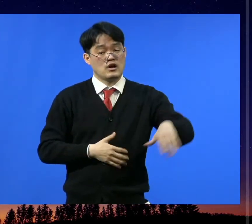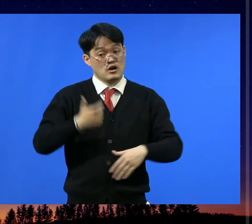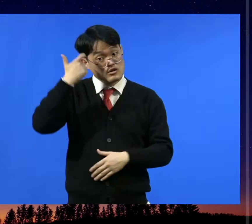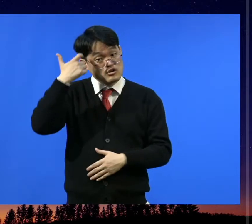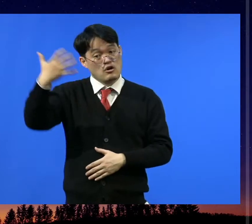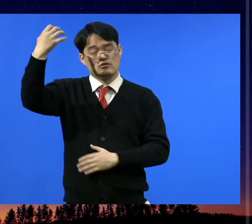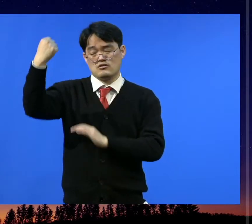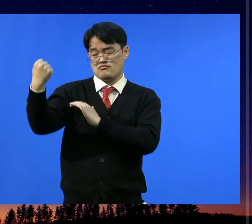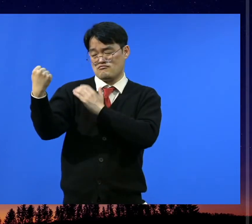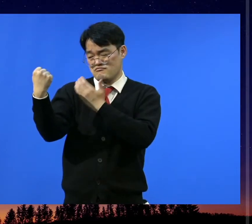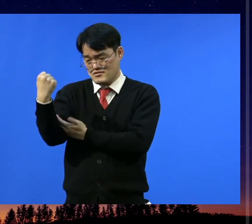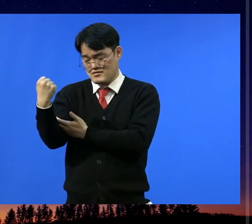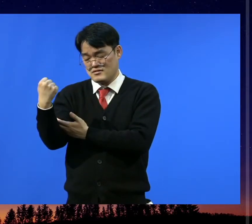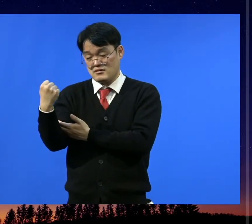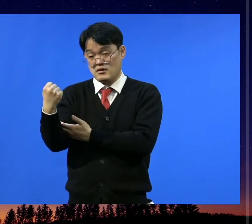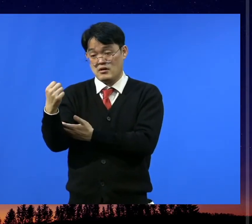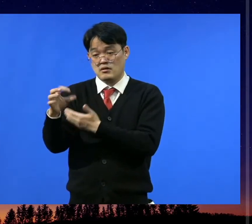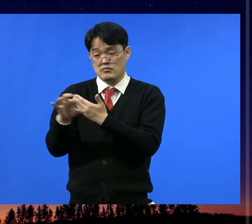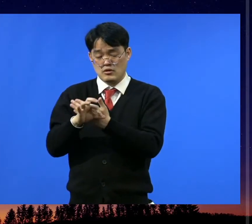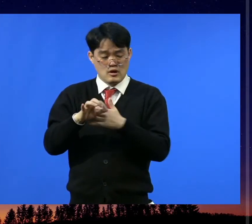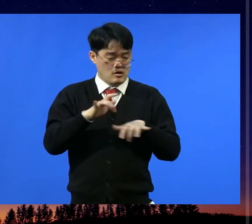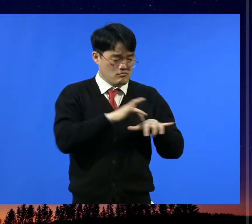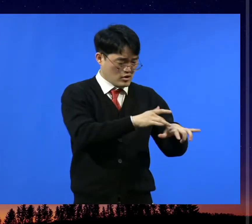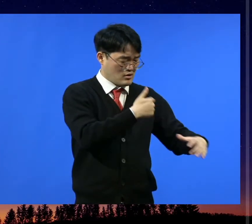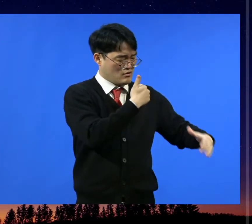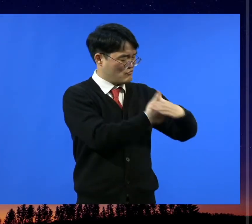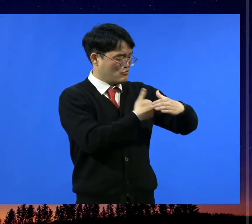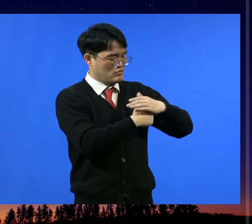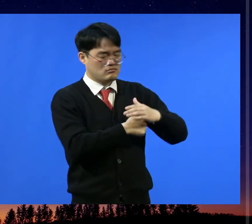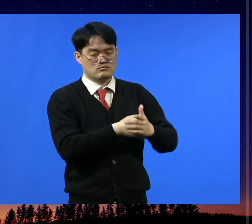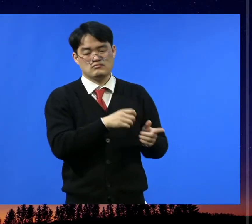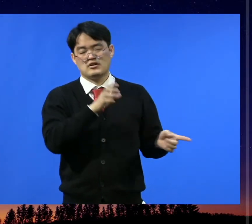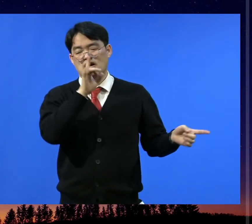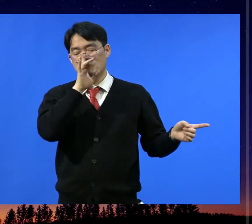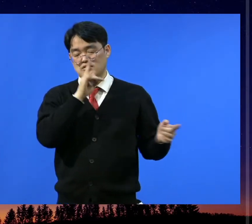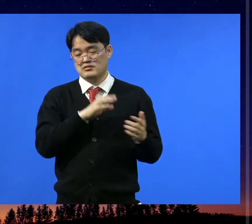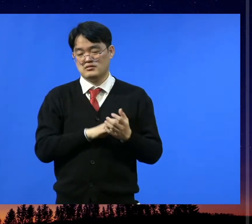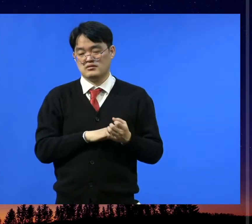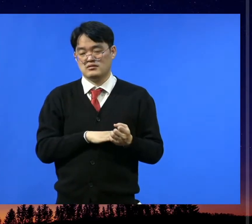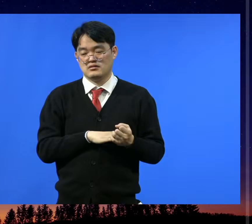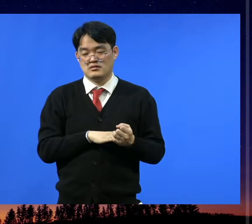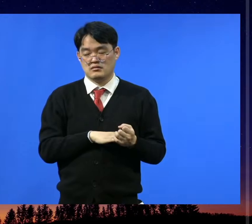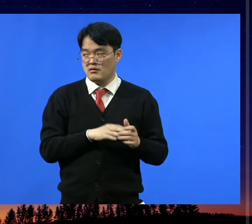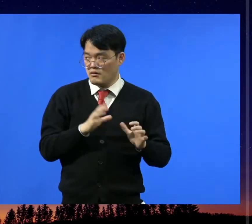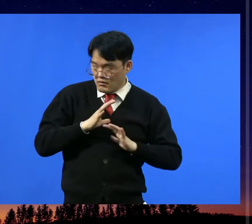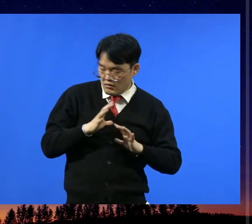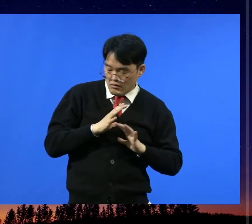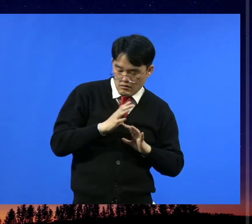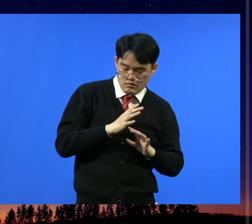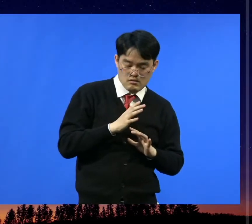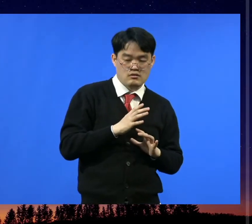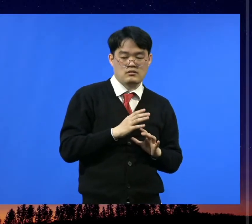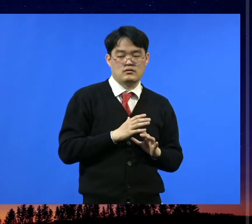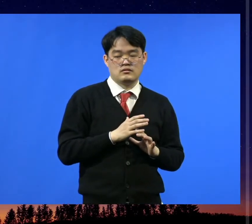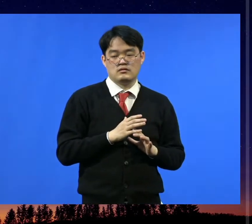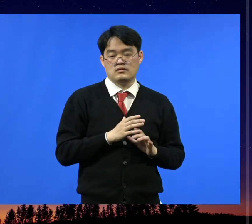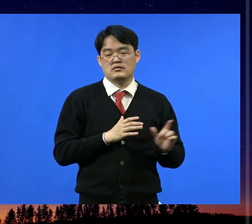마귀가 공격을 못하죠. 박살 날 텐데 슬슬 겁내고 다른 사람에게 가는 거예요.